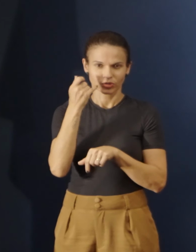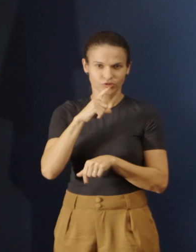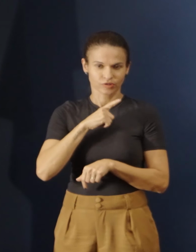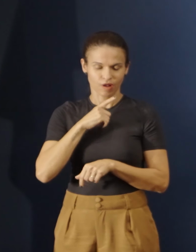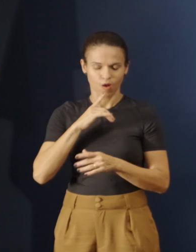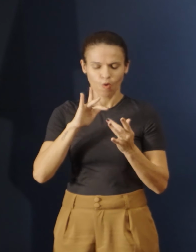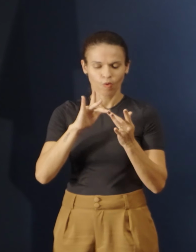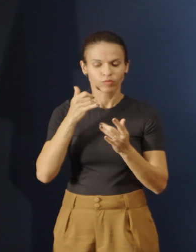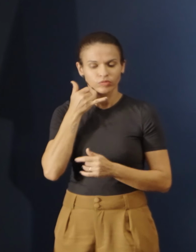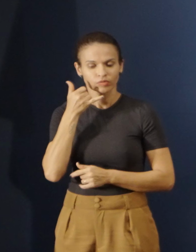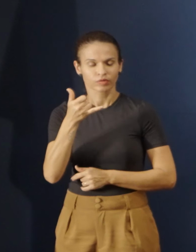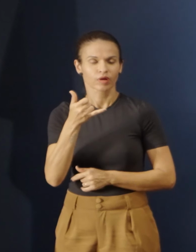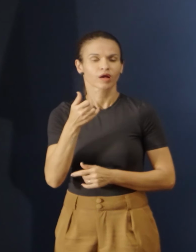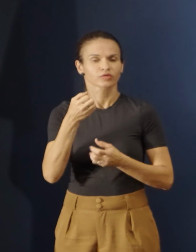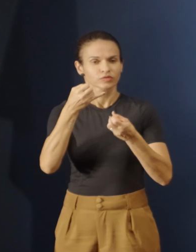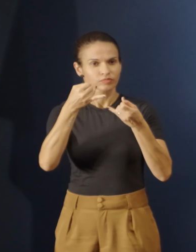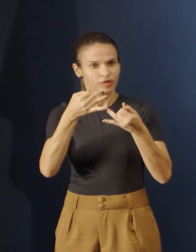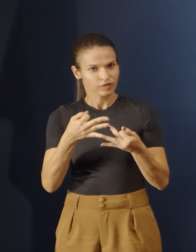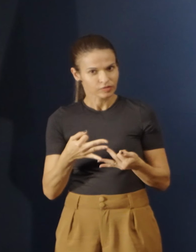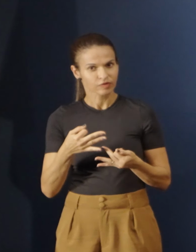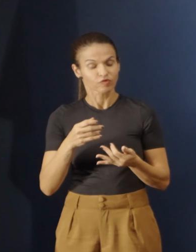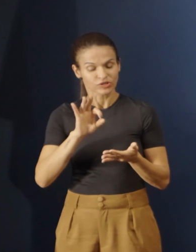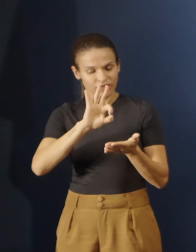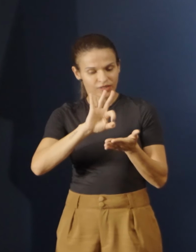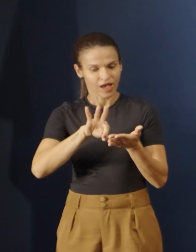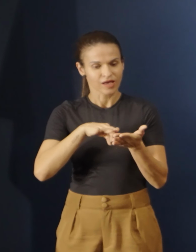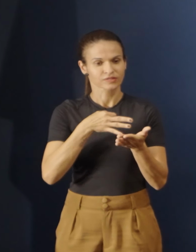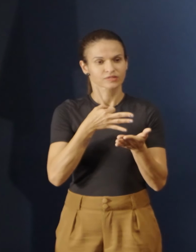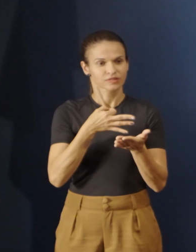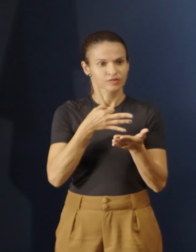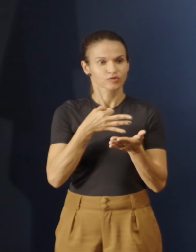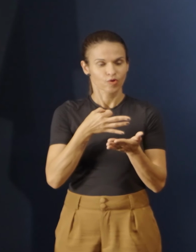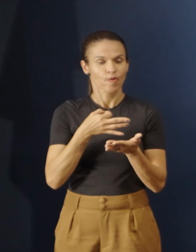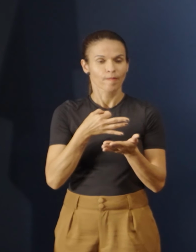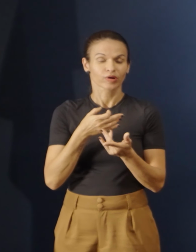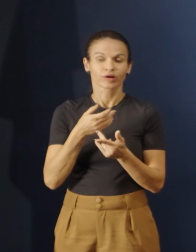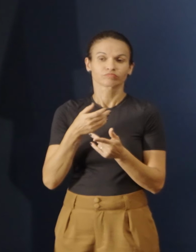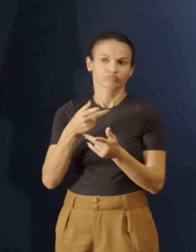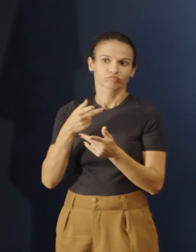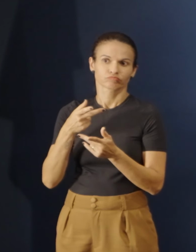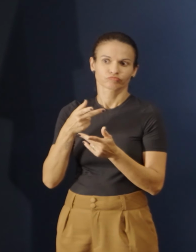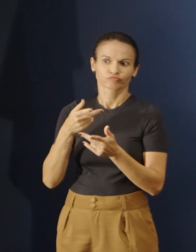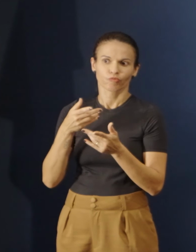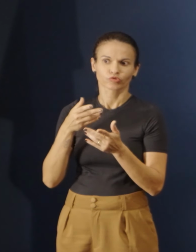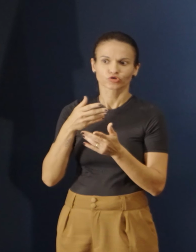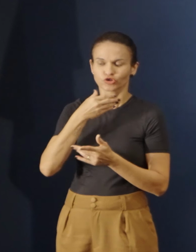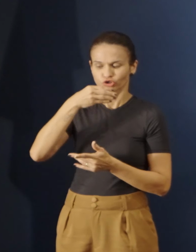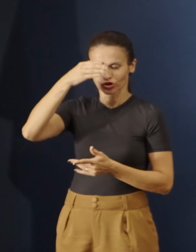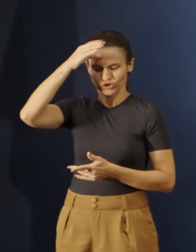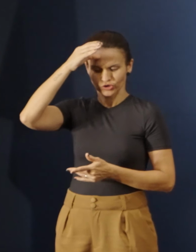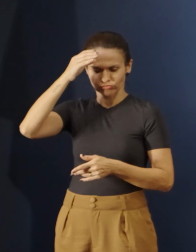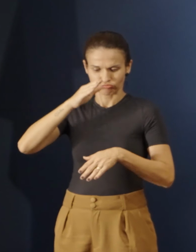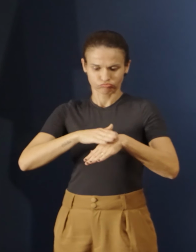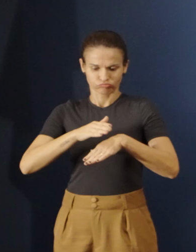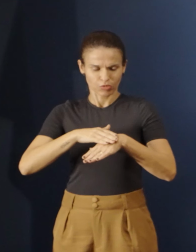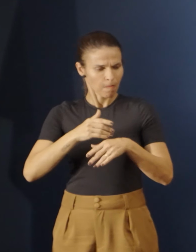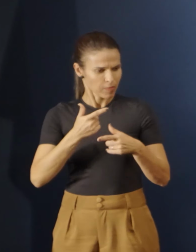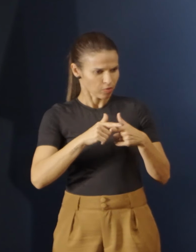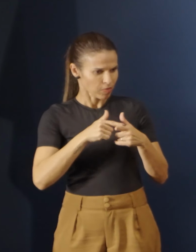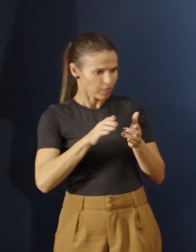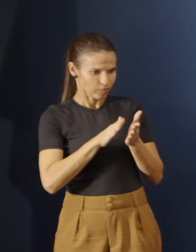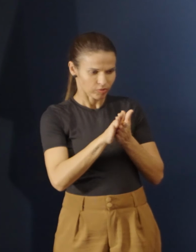contato com o senhor Rafael, a situação é essa, você que assina pelo espólio do teu tio, né? Tem algum problema eu publicar isso? Não, pode